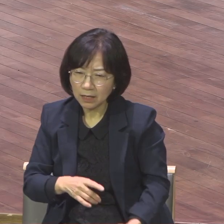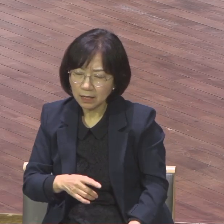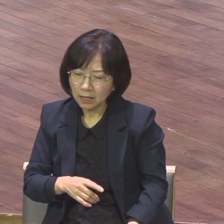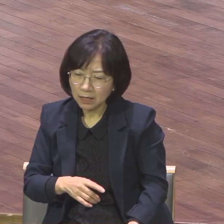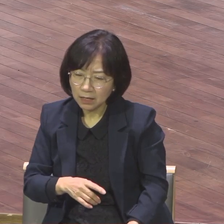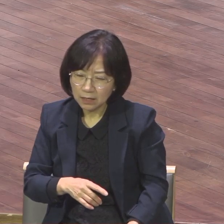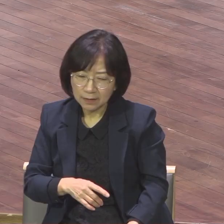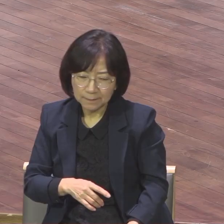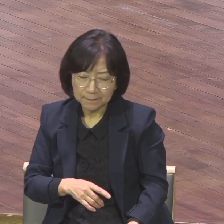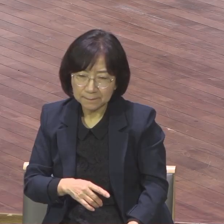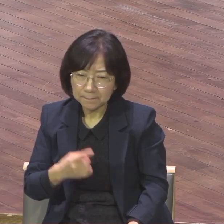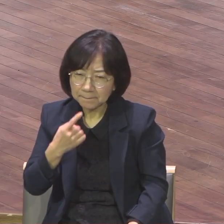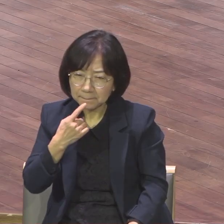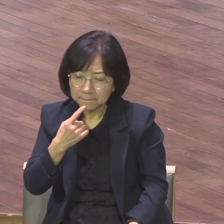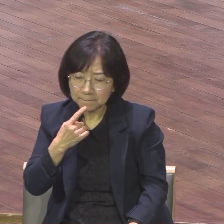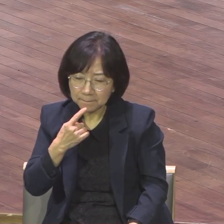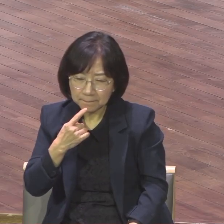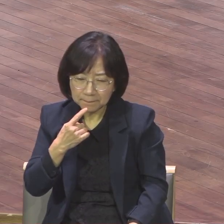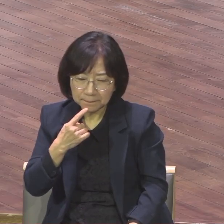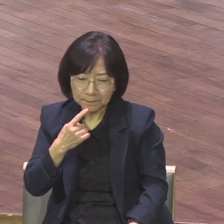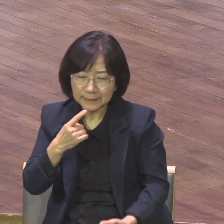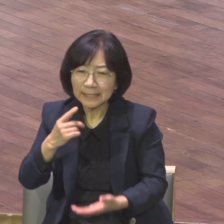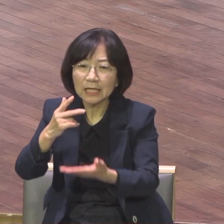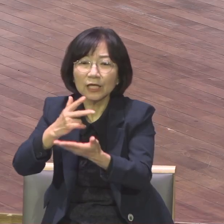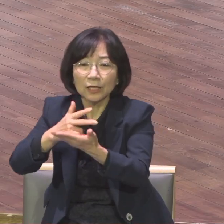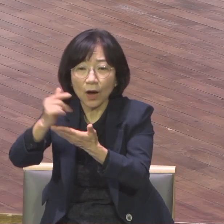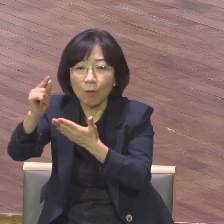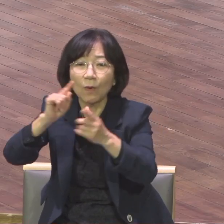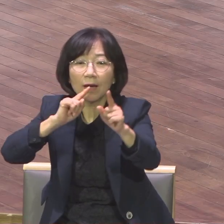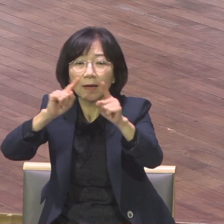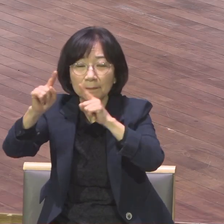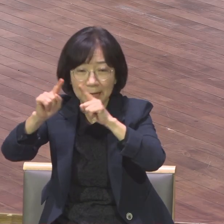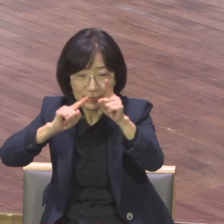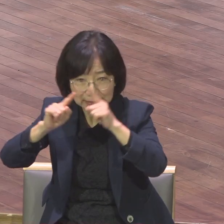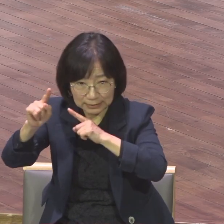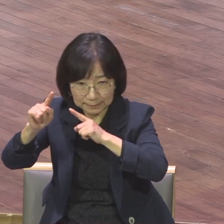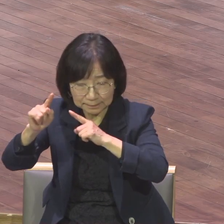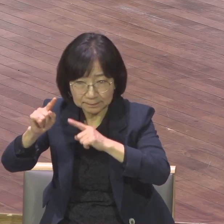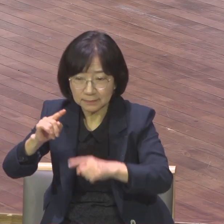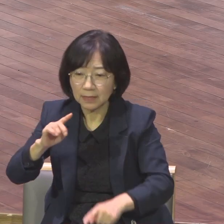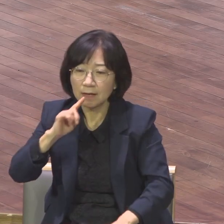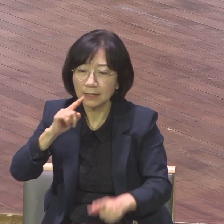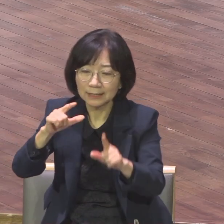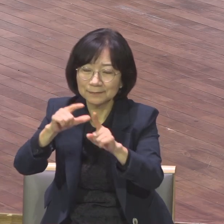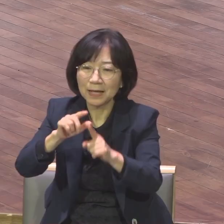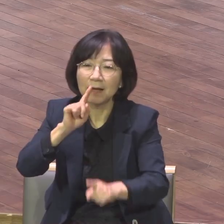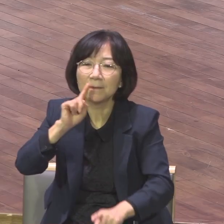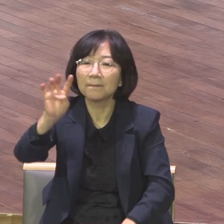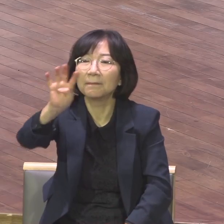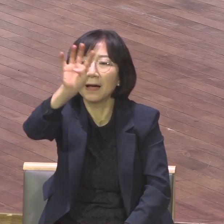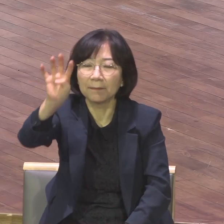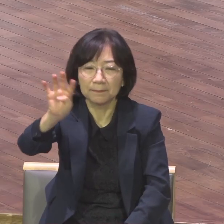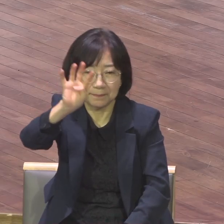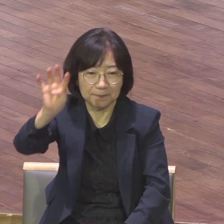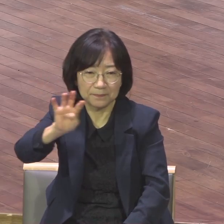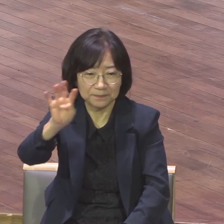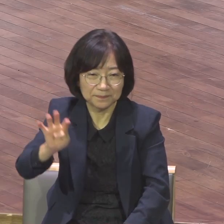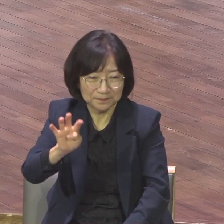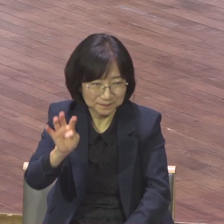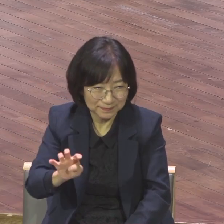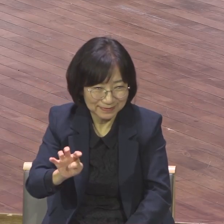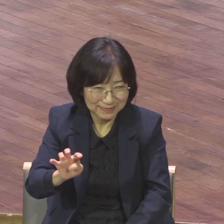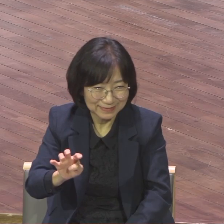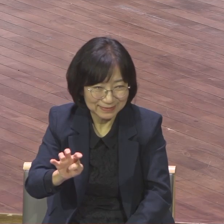있습니다. 그것이 바로 여호와의 말씀이니라 라고 하는 이 표현인데, 만군의